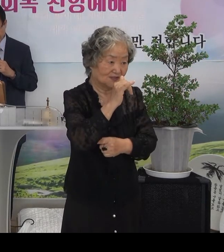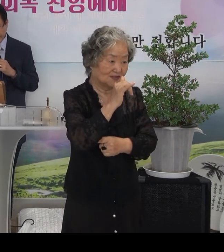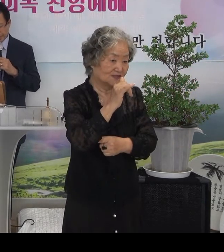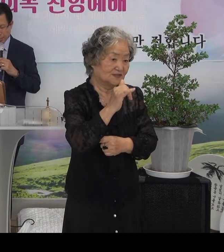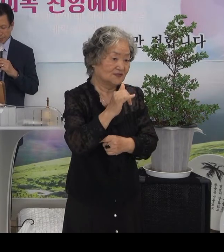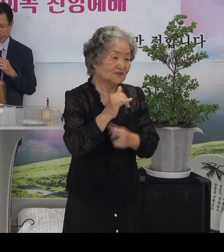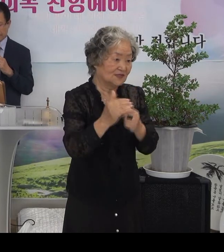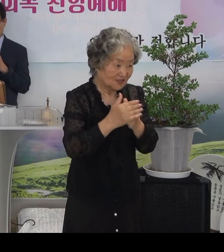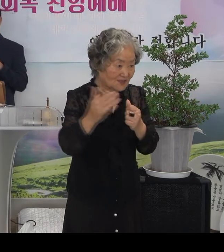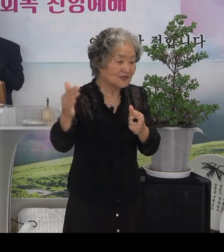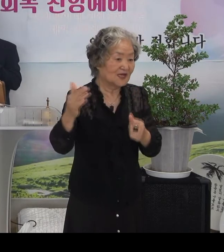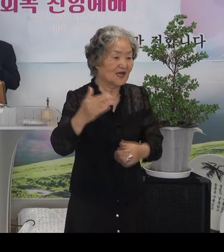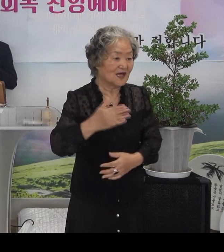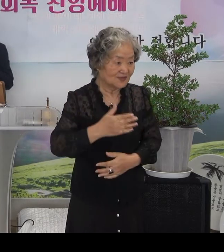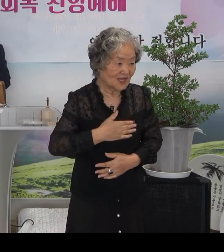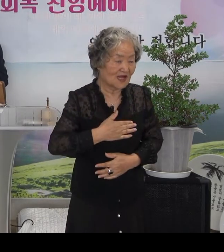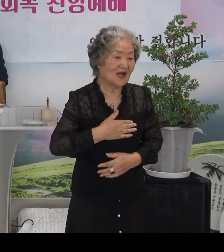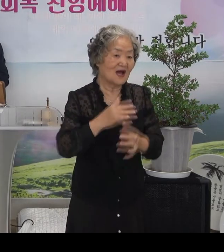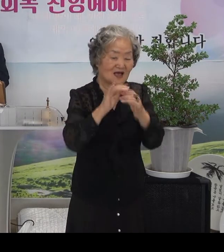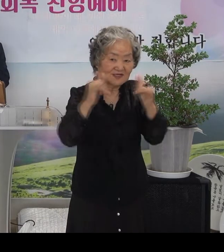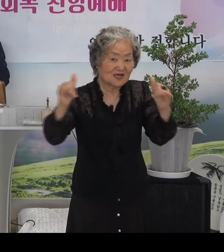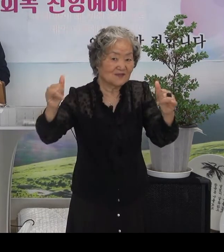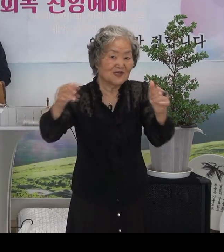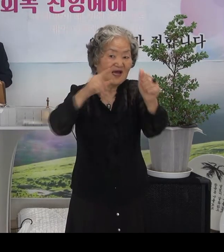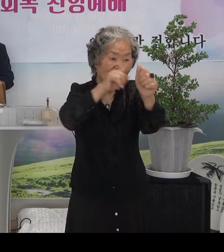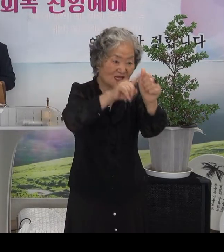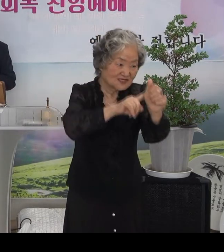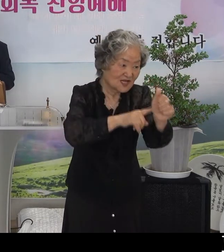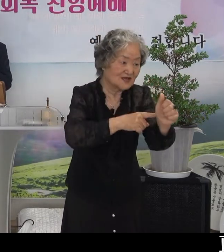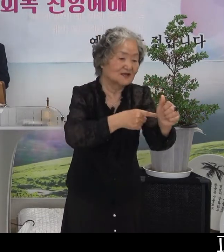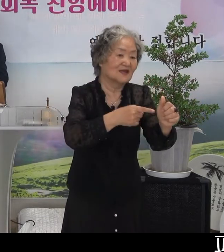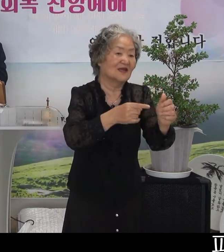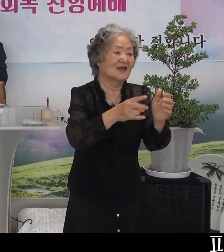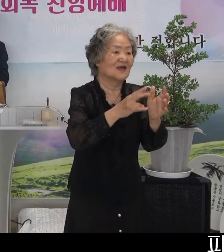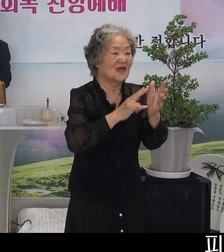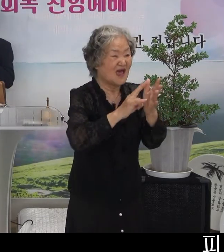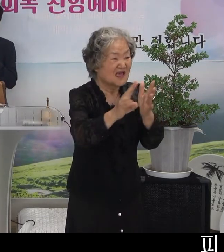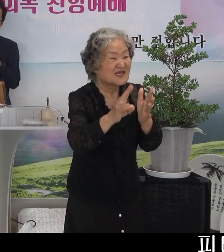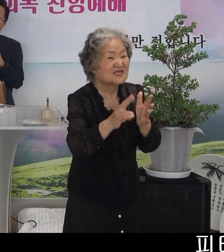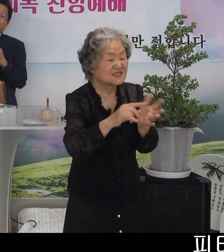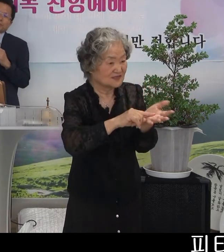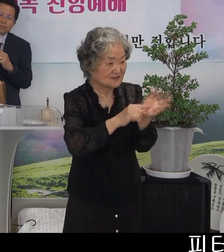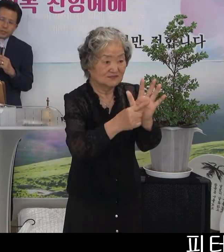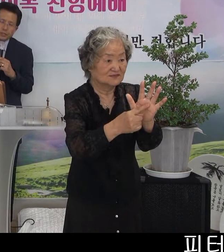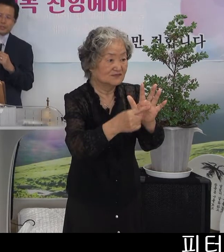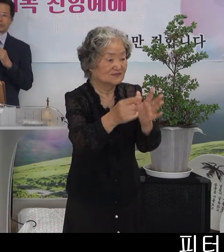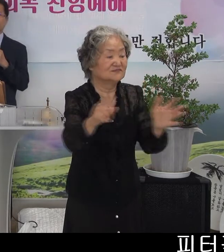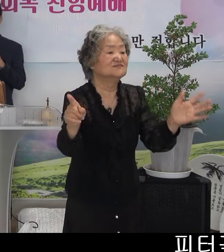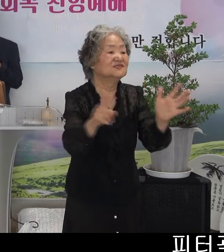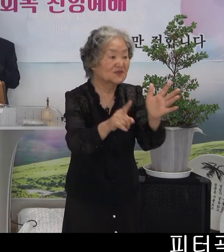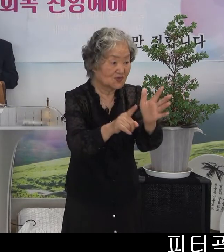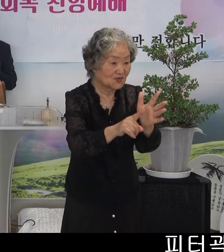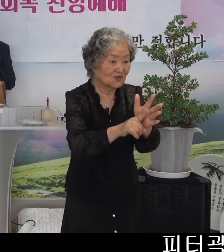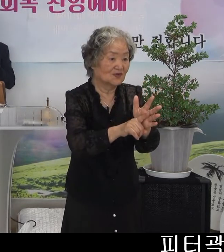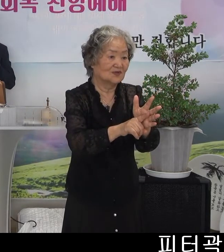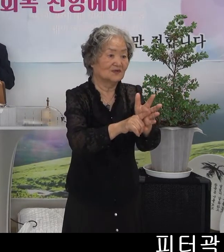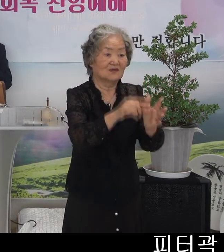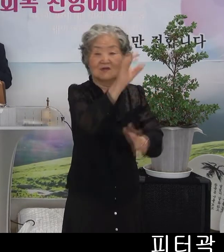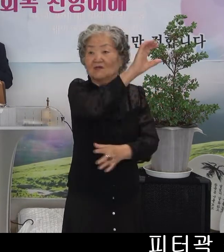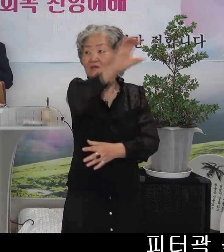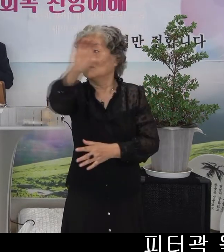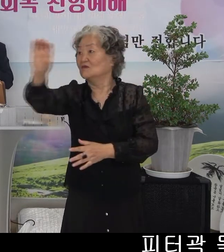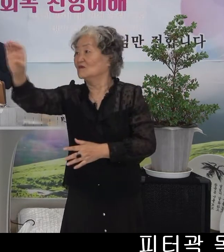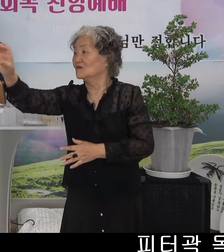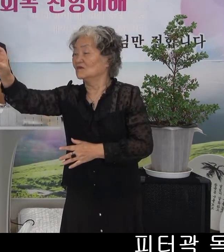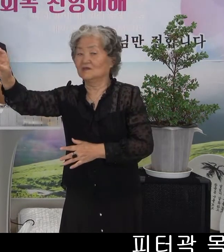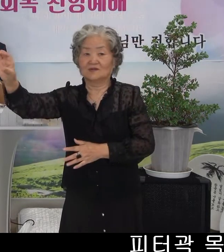그래서 내가 사람이나 자연의 계시들을 믿는 이런 수평적인 서로 주고 받고 믿는 것을 신뢰한다 라고